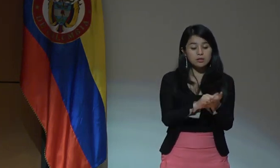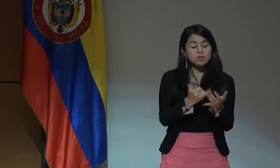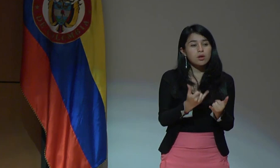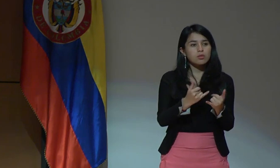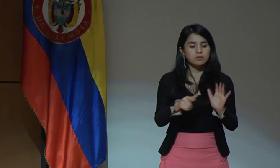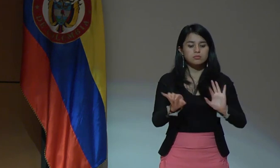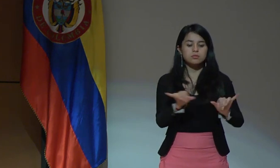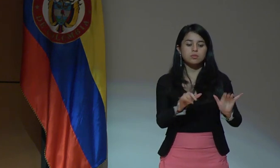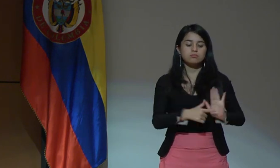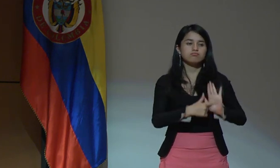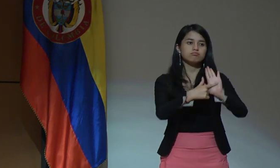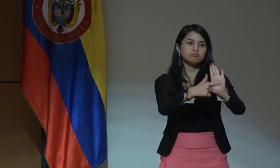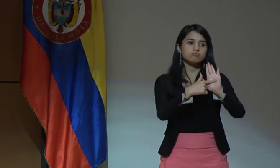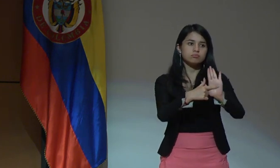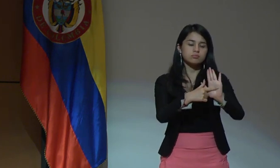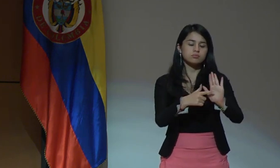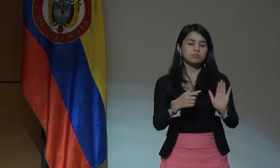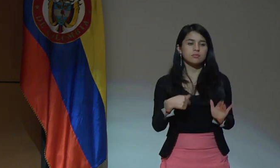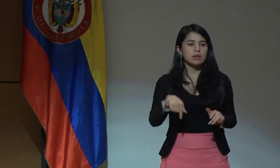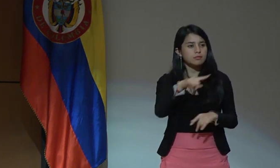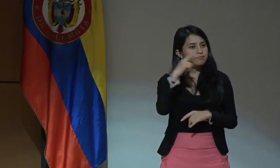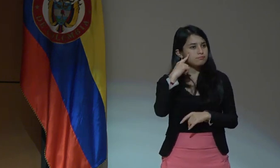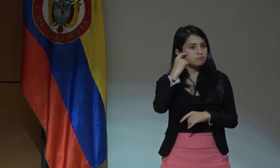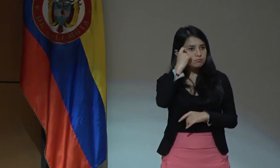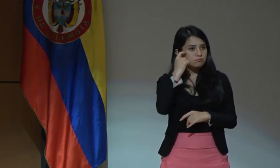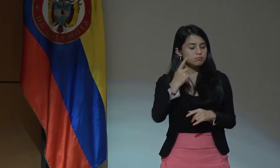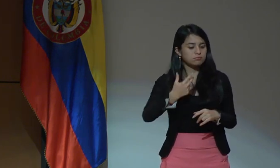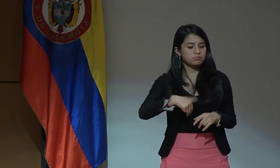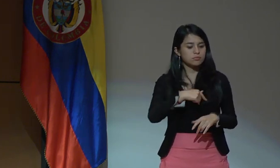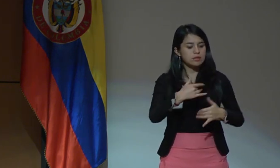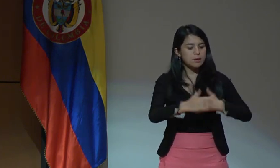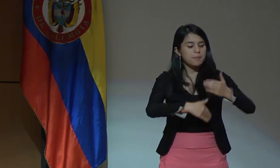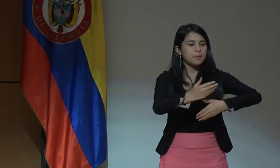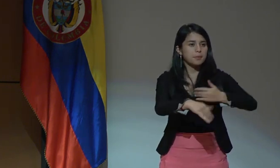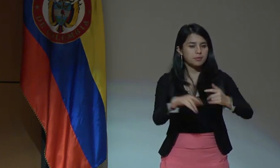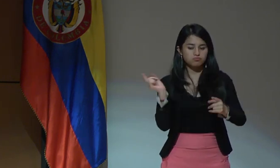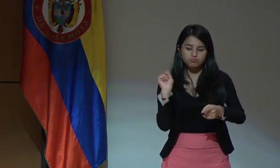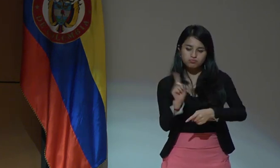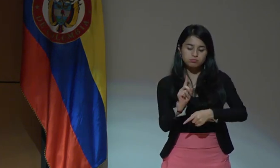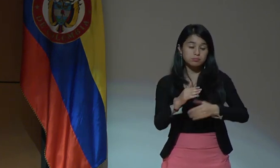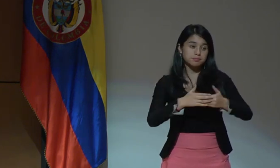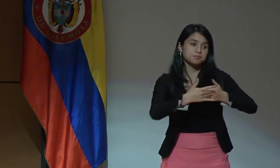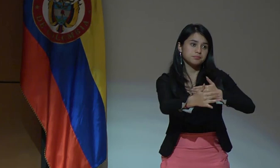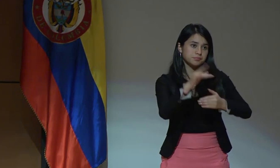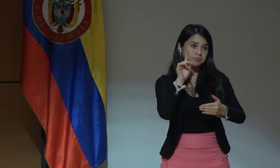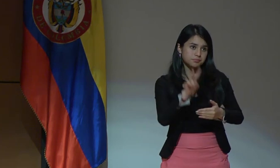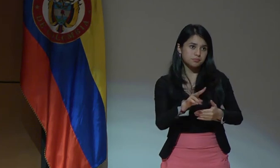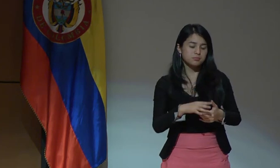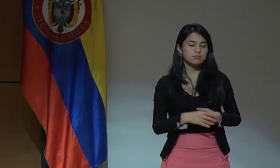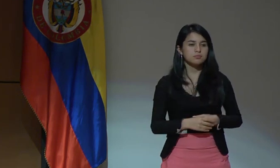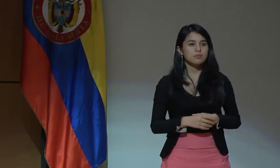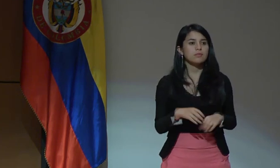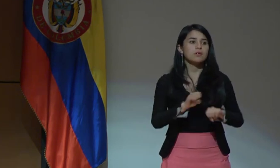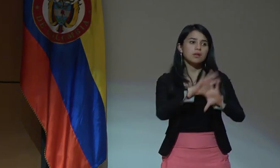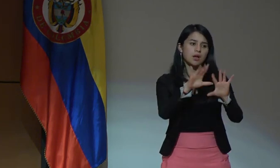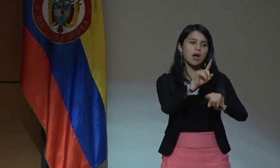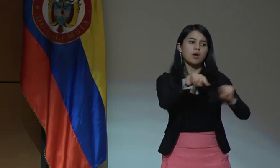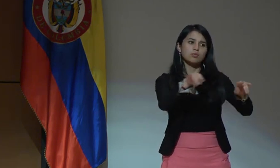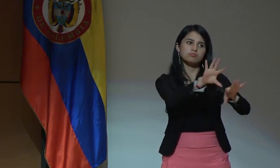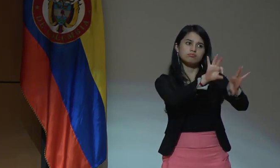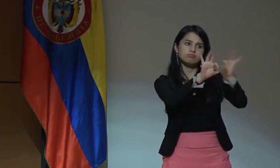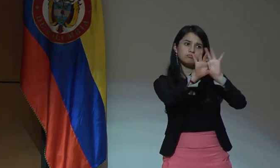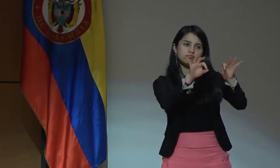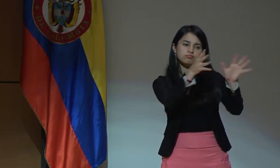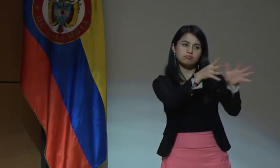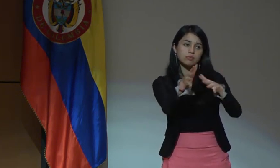de las muestras de esos inmensos retos que se vienen en estos años. Bueno, y rescato algunas de las enseñanzas, no